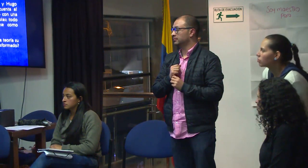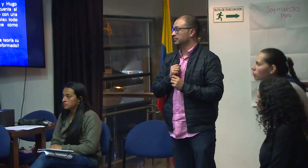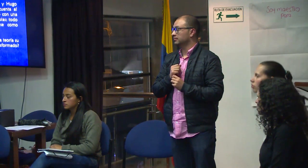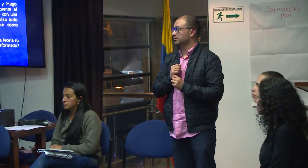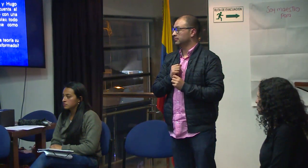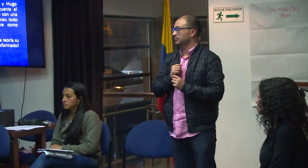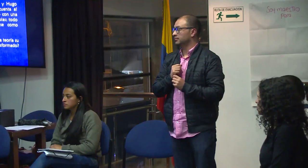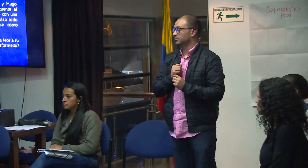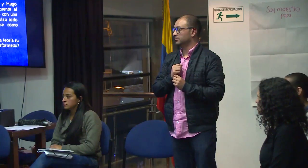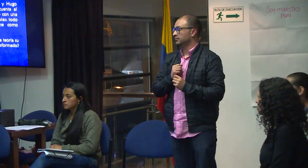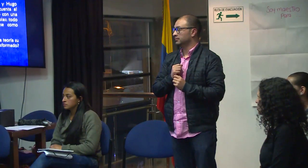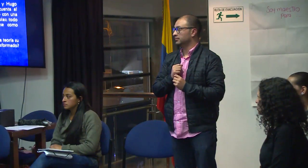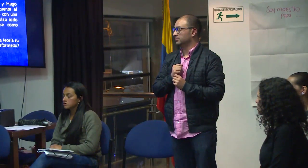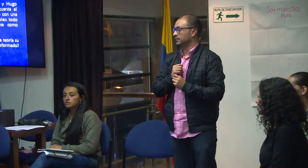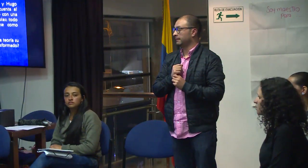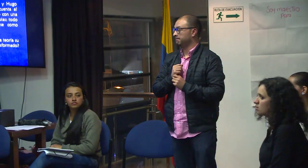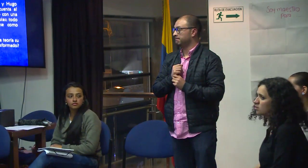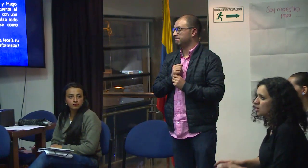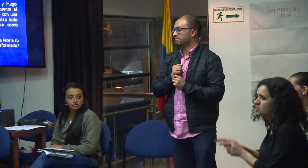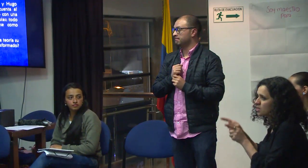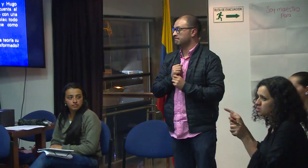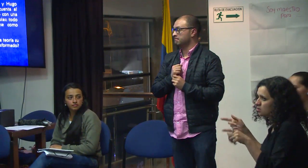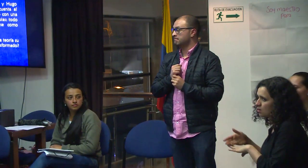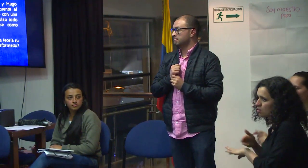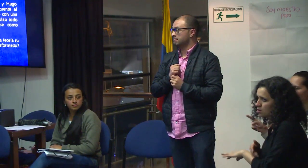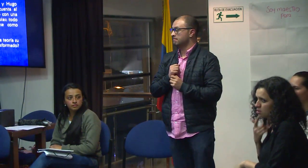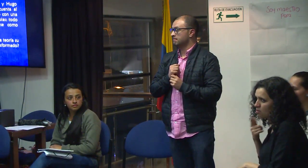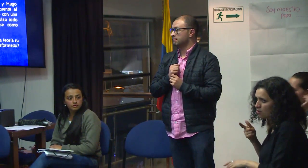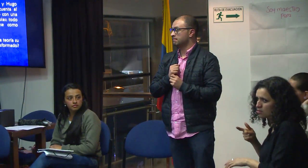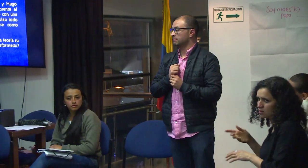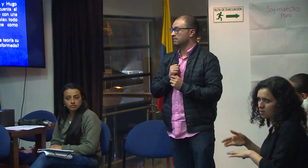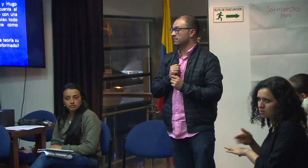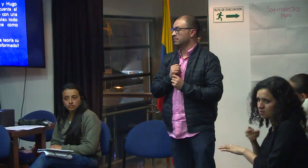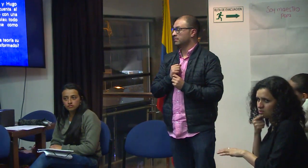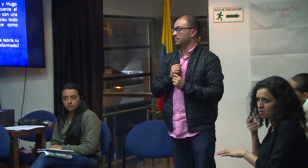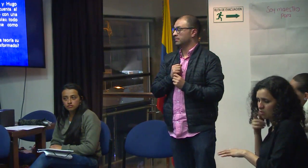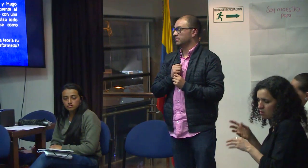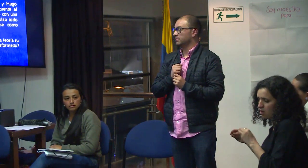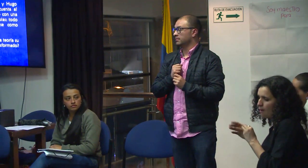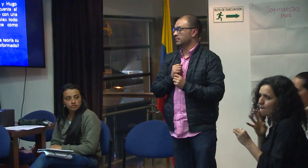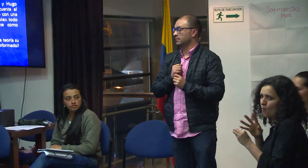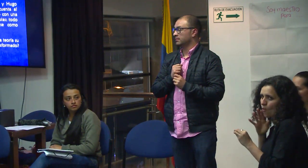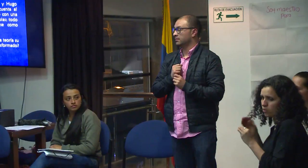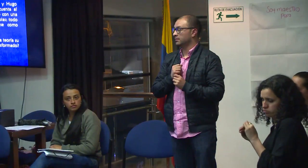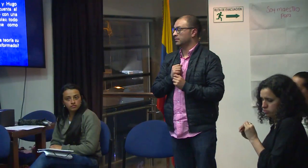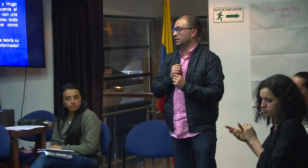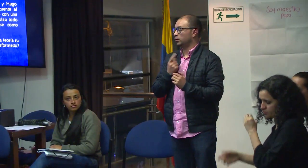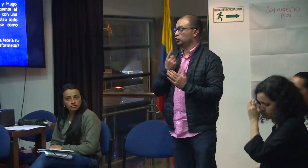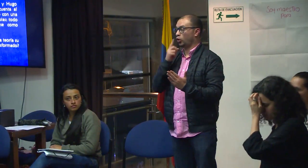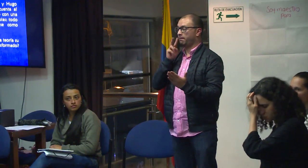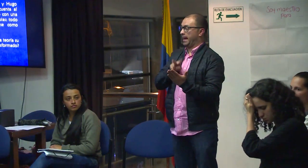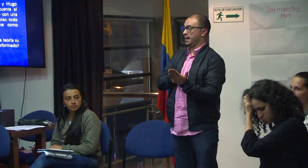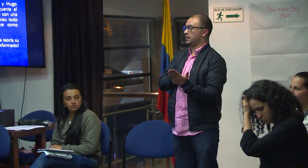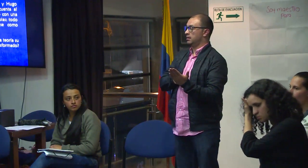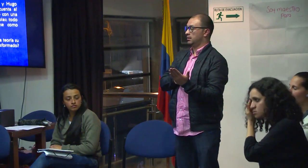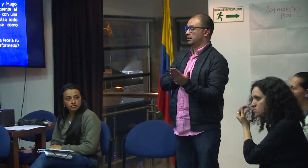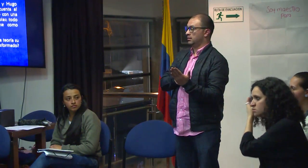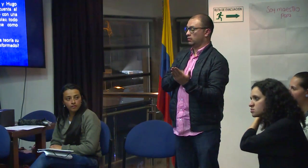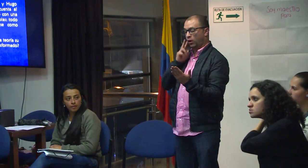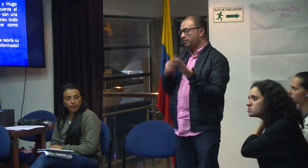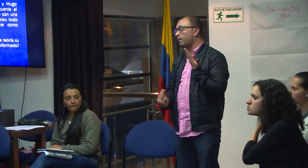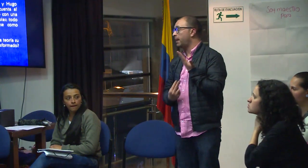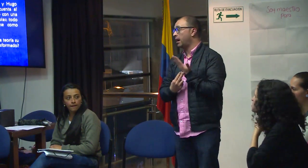solamente me permite ver lo que yo soy. Pero voy a dejar de ver todo toda la profundidad y todos los demás elementos